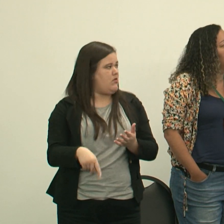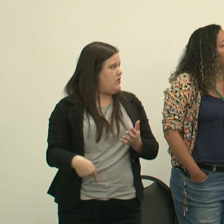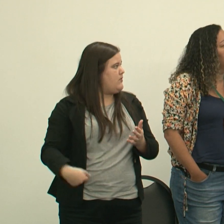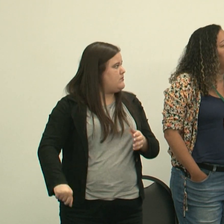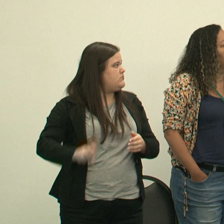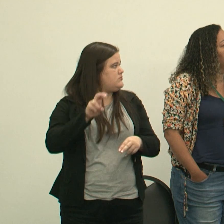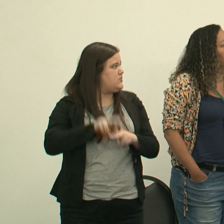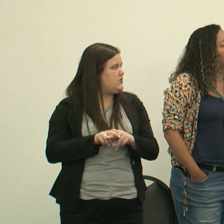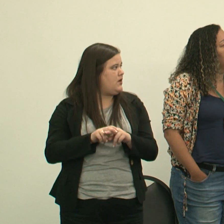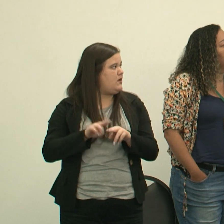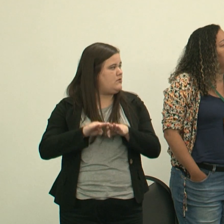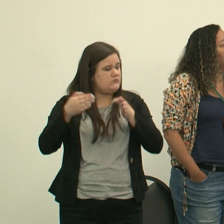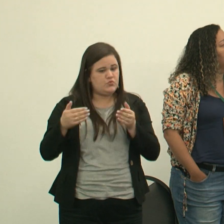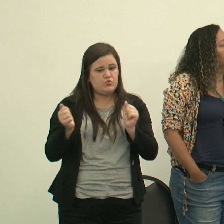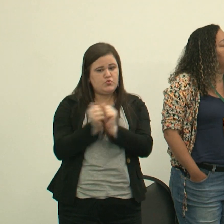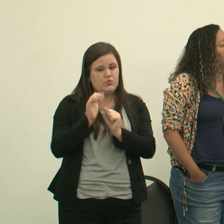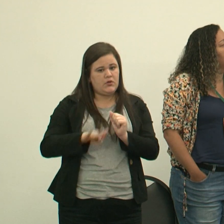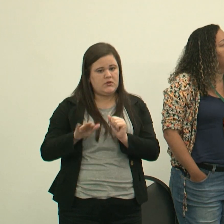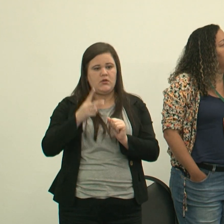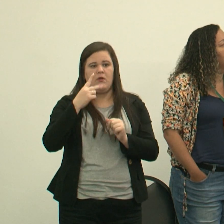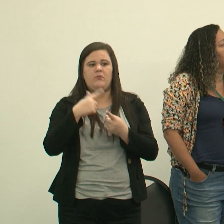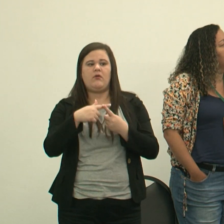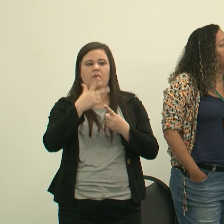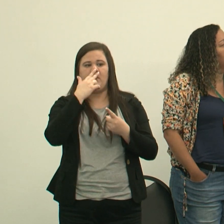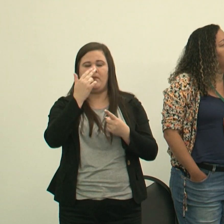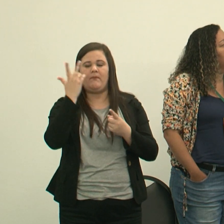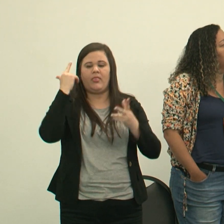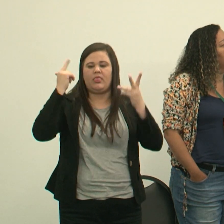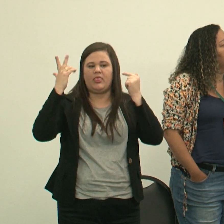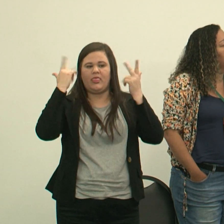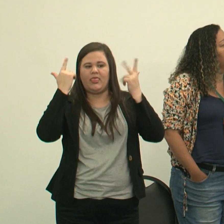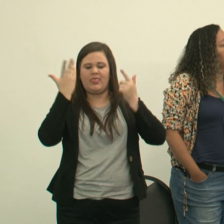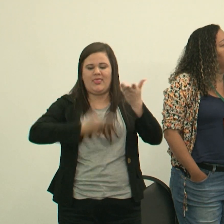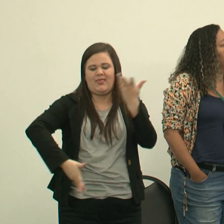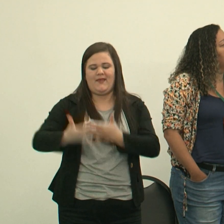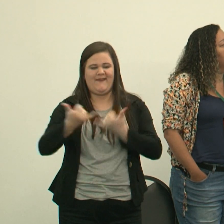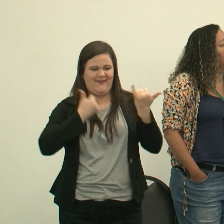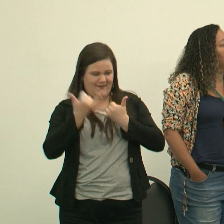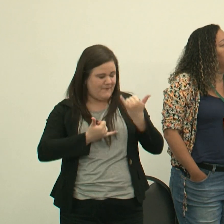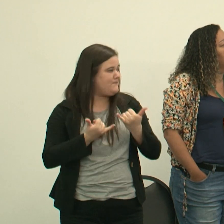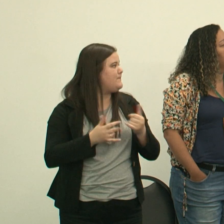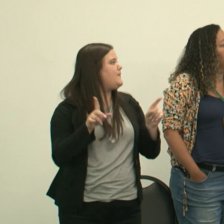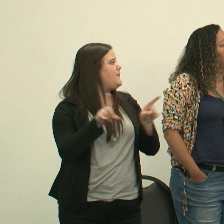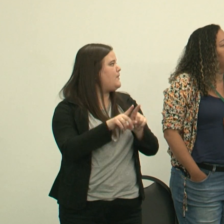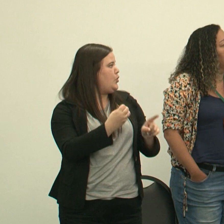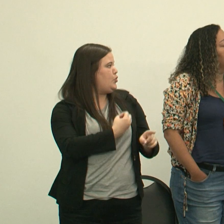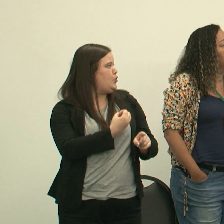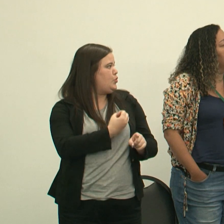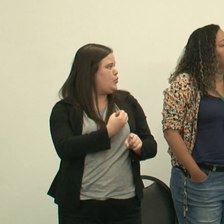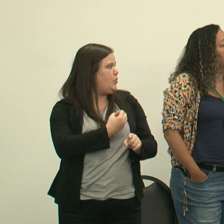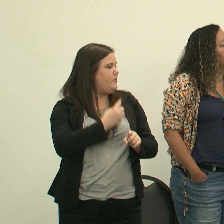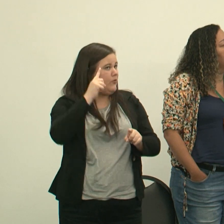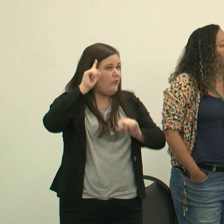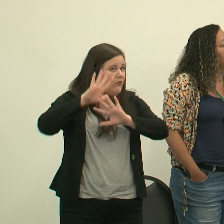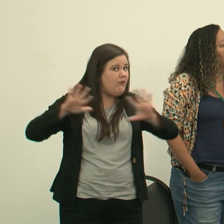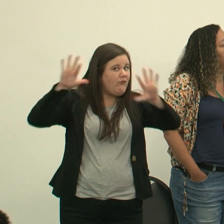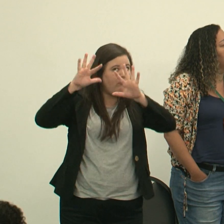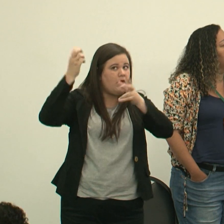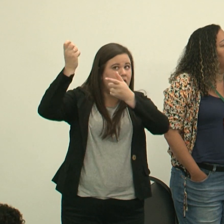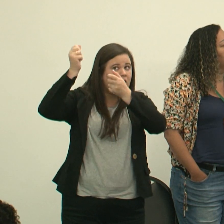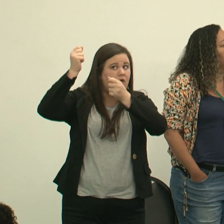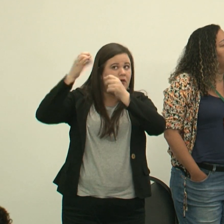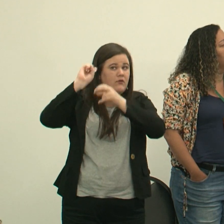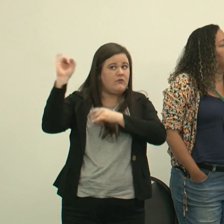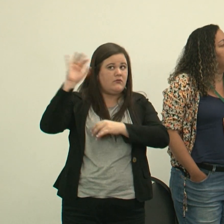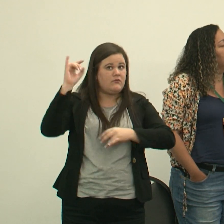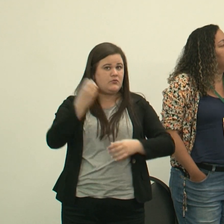para crianças, porque parece mais divertido, ele brinca mais, contar mentalmente os números, que está todo mundo lá falando, precisando, ele